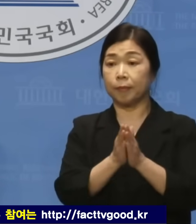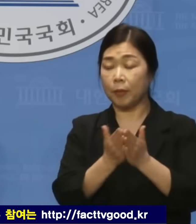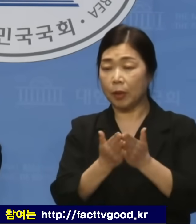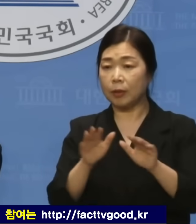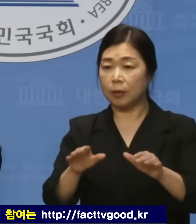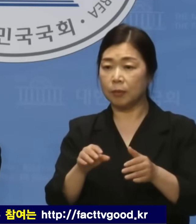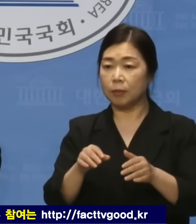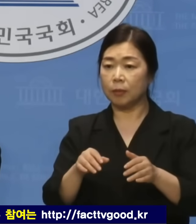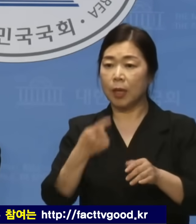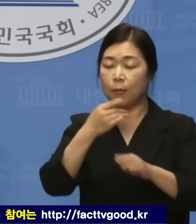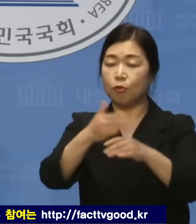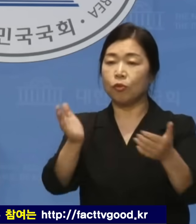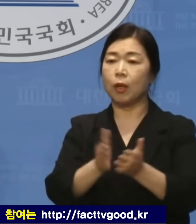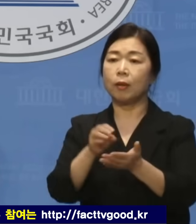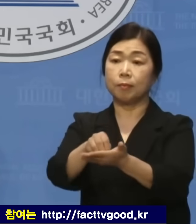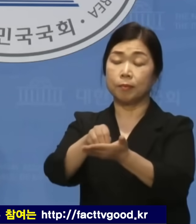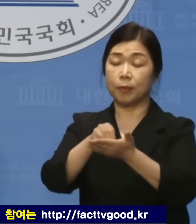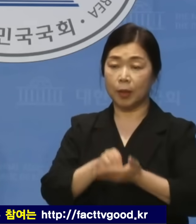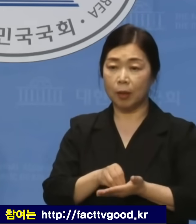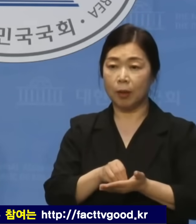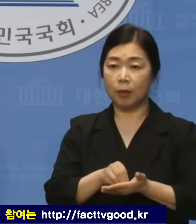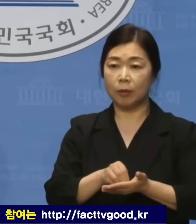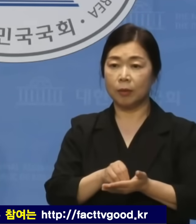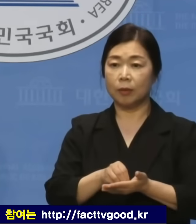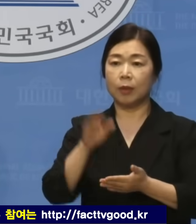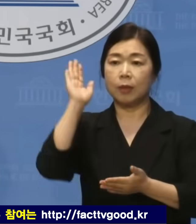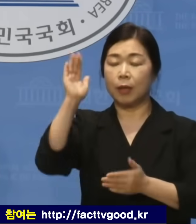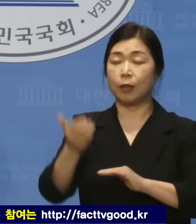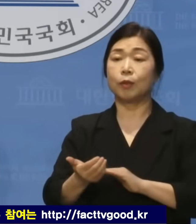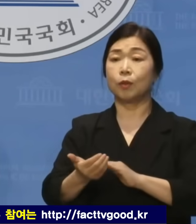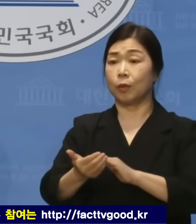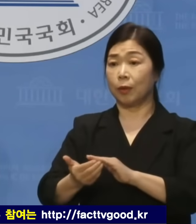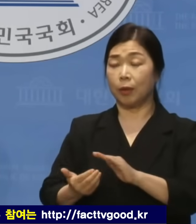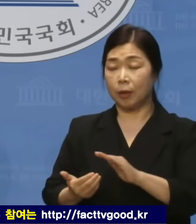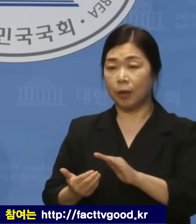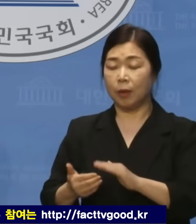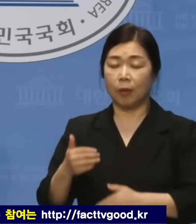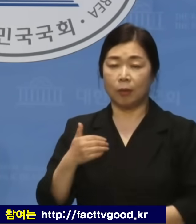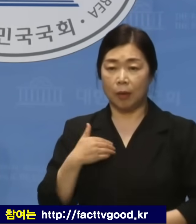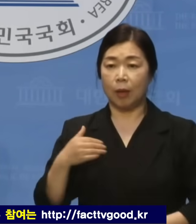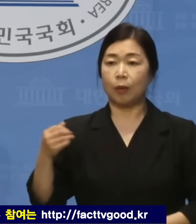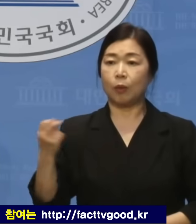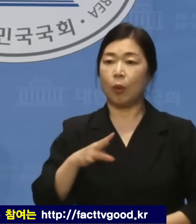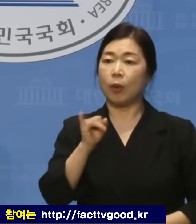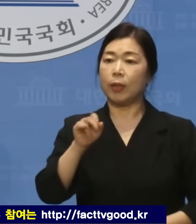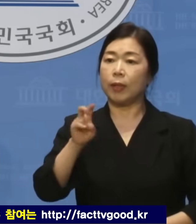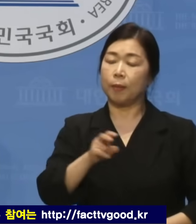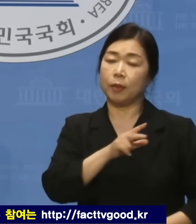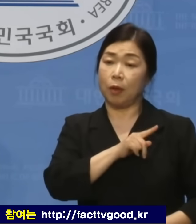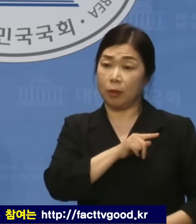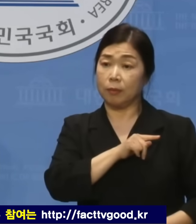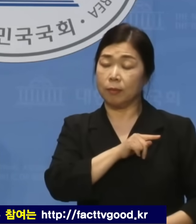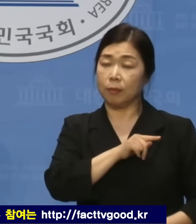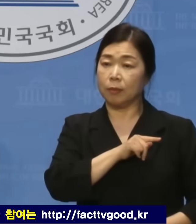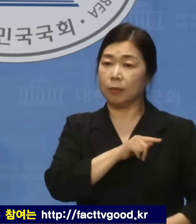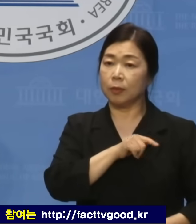본격적인 입당 기자회견문 낭독에 앞서서 저와 임호선